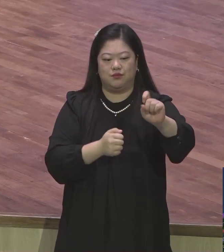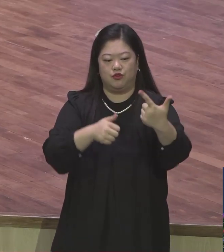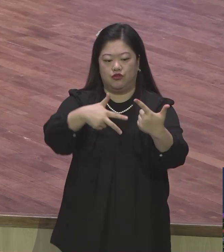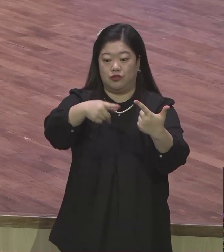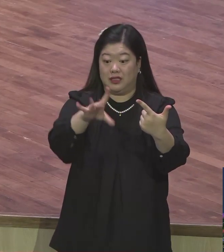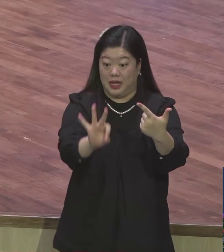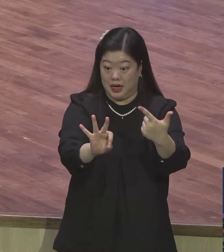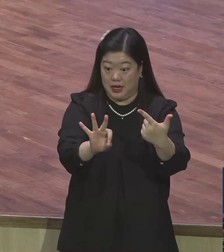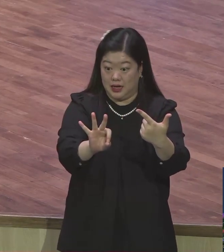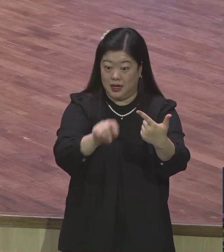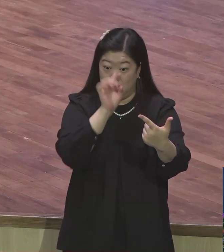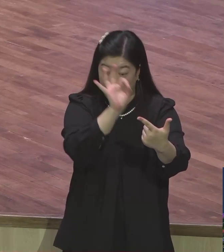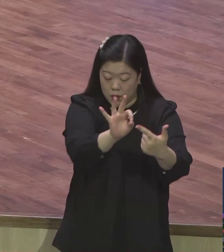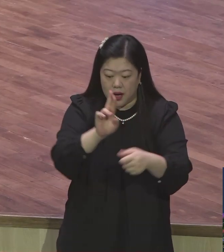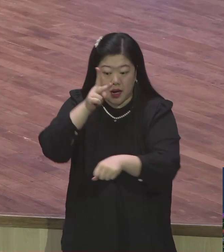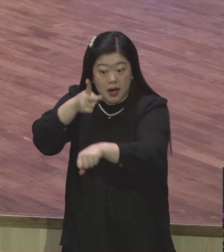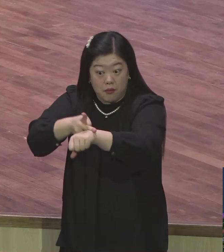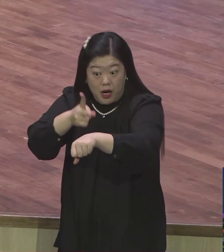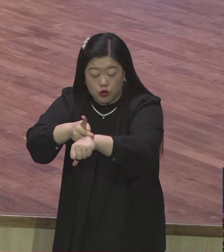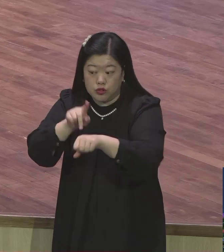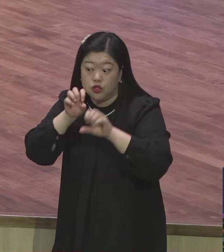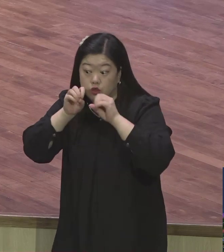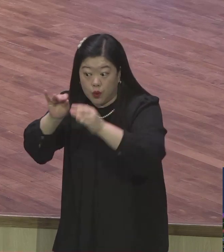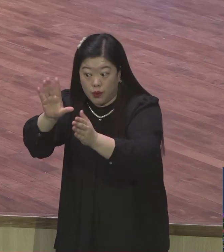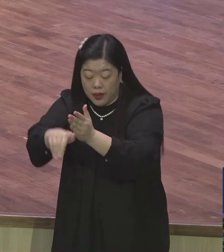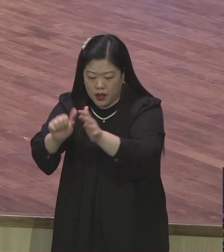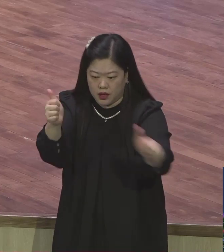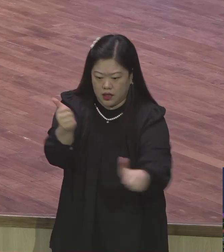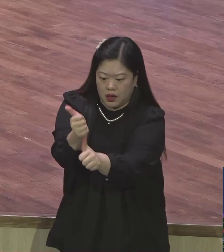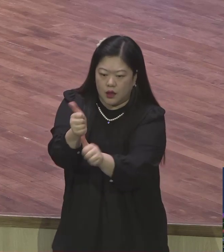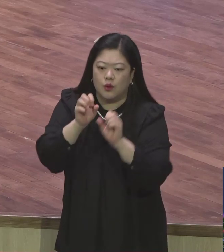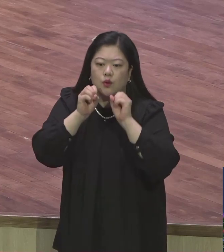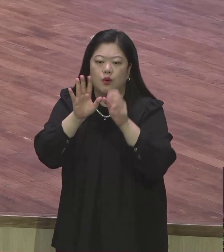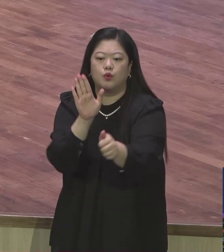복음의 동력자들 때문이었다라고 고백을 하고 있습니다.